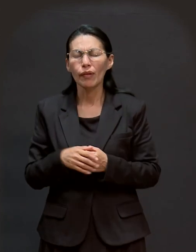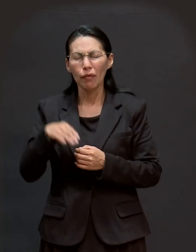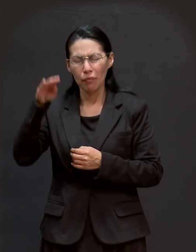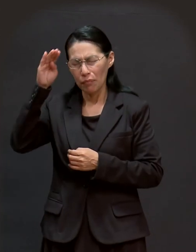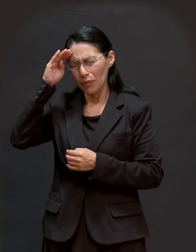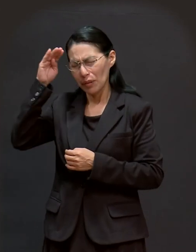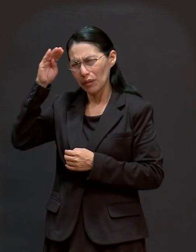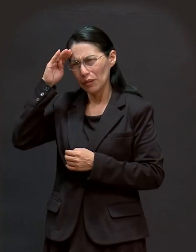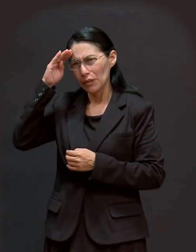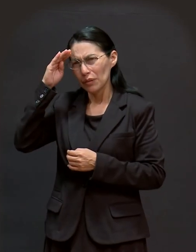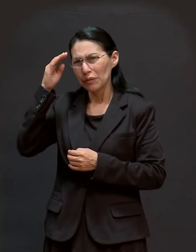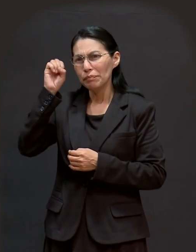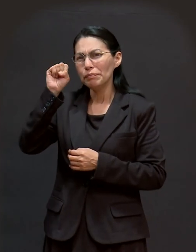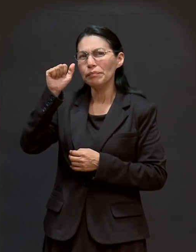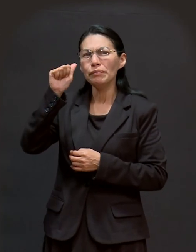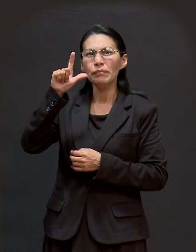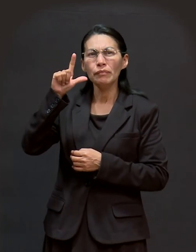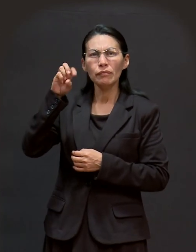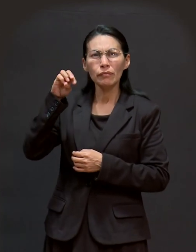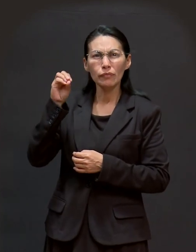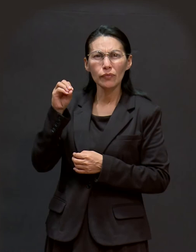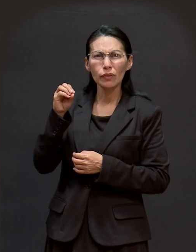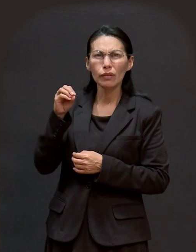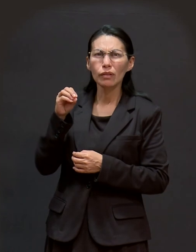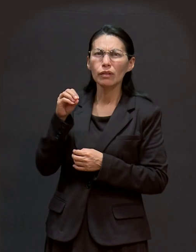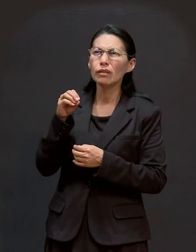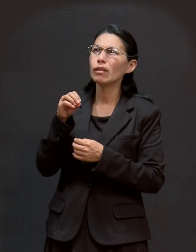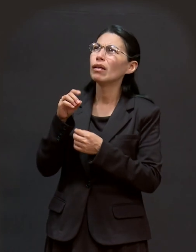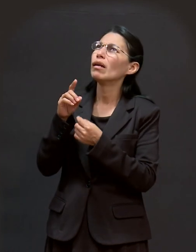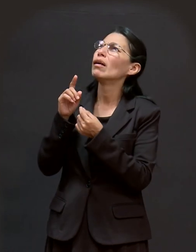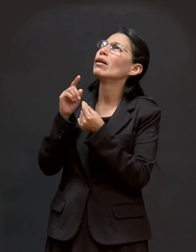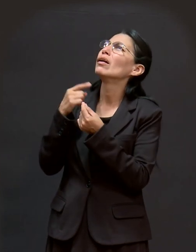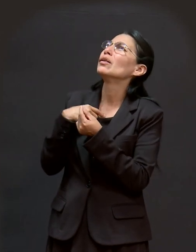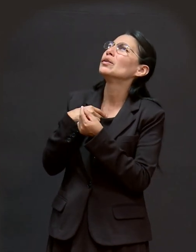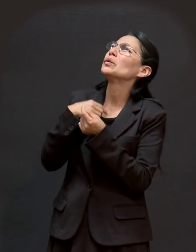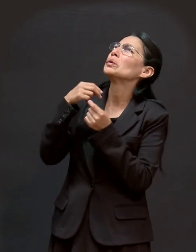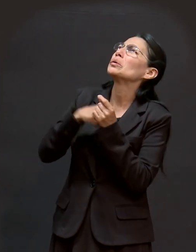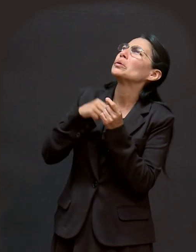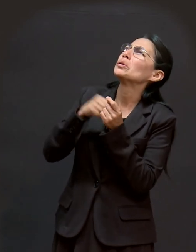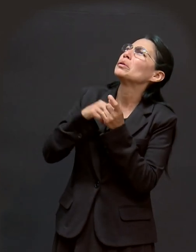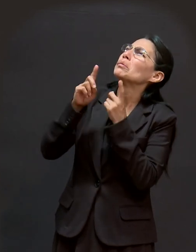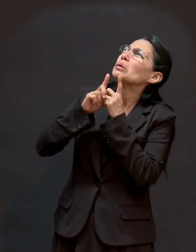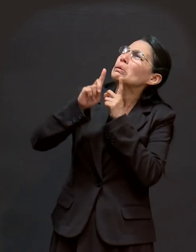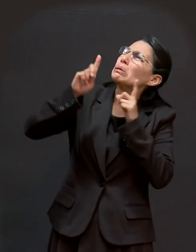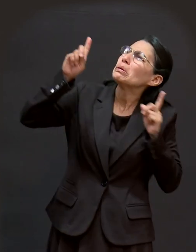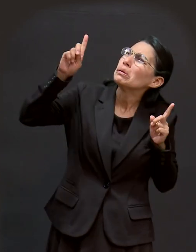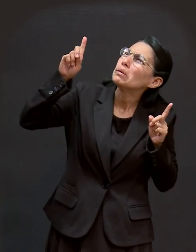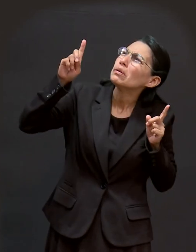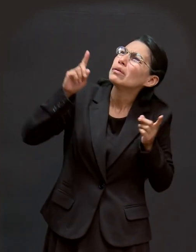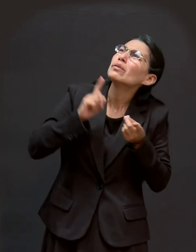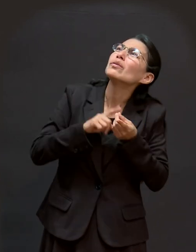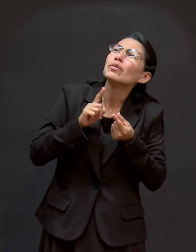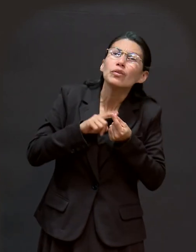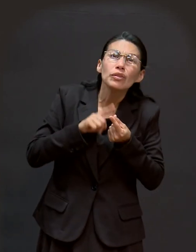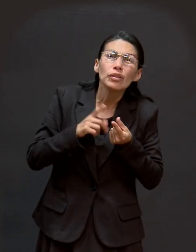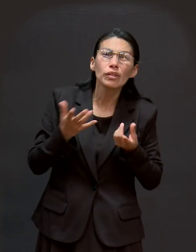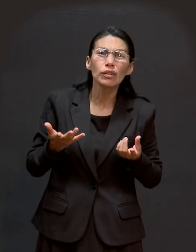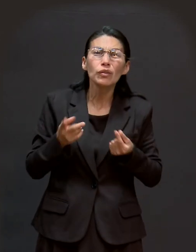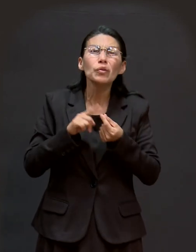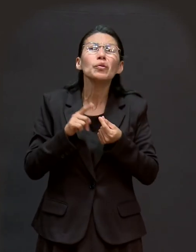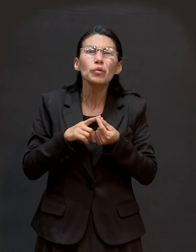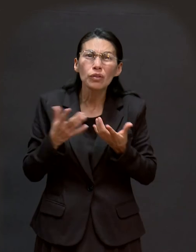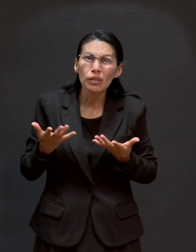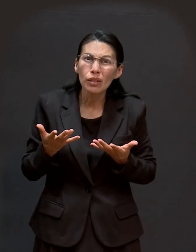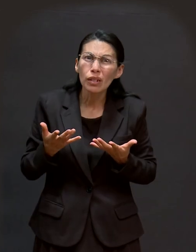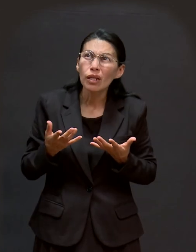la palabra del señor en el salmo que dice a dónde iré de tu presencia si aún pusiera en vigor